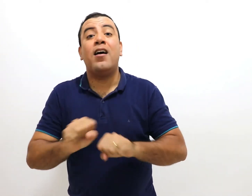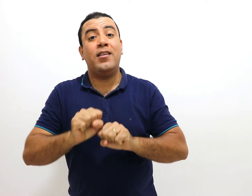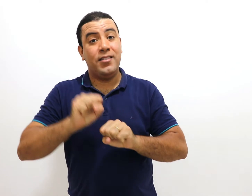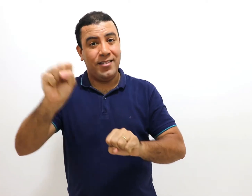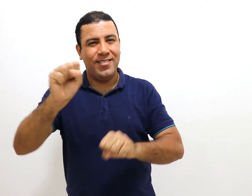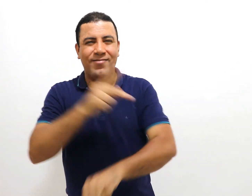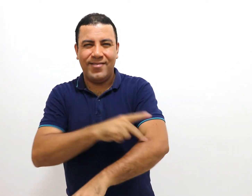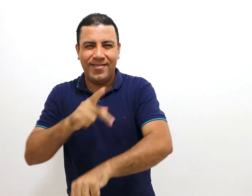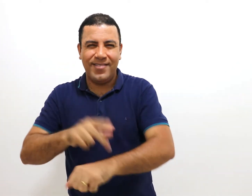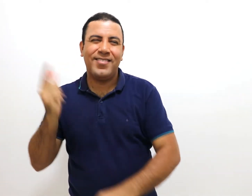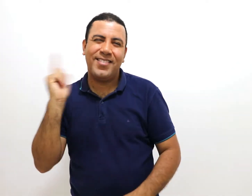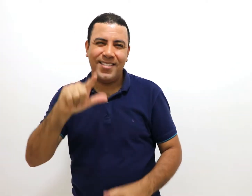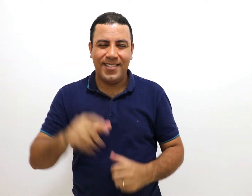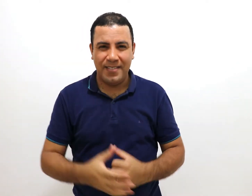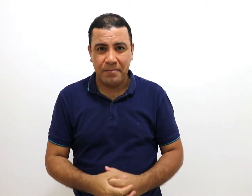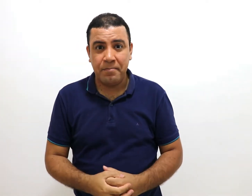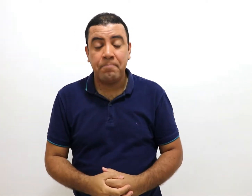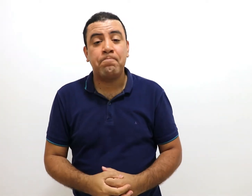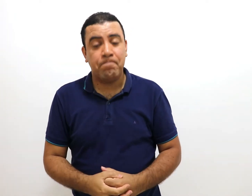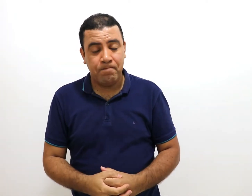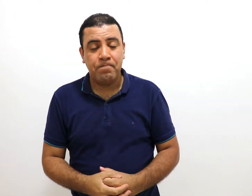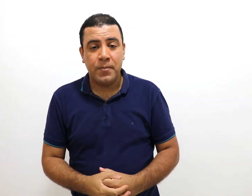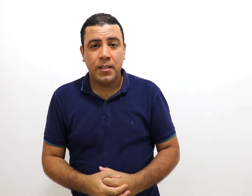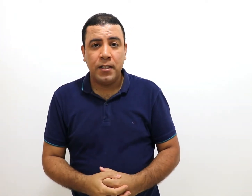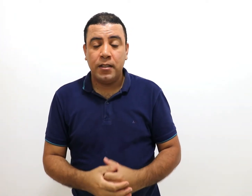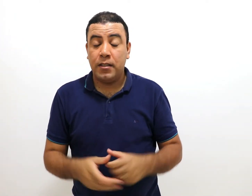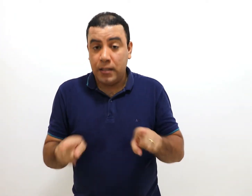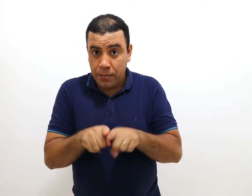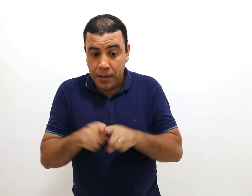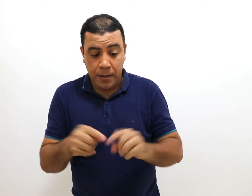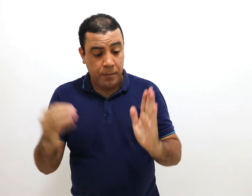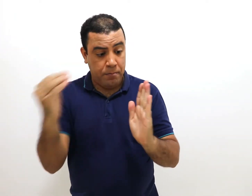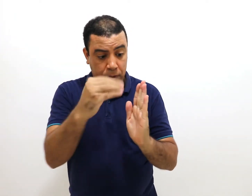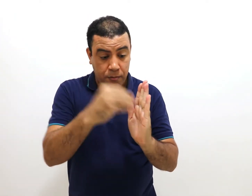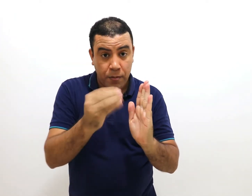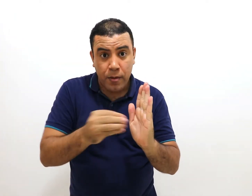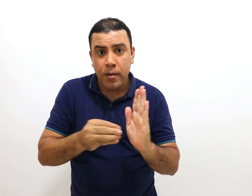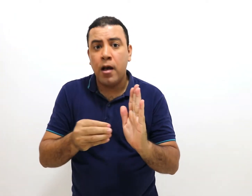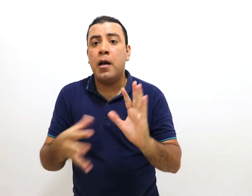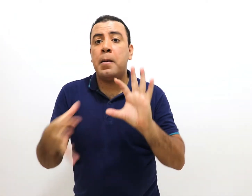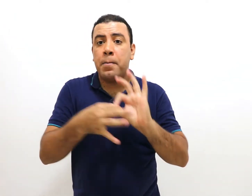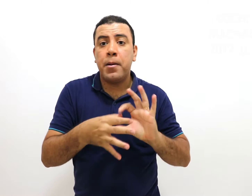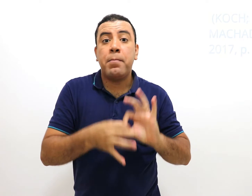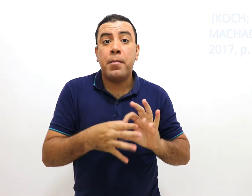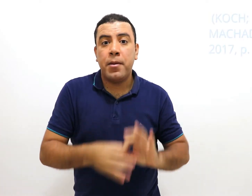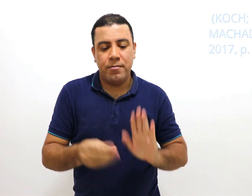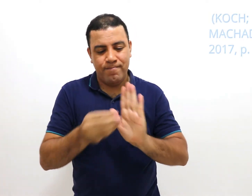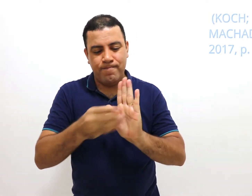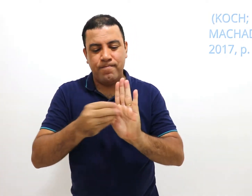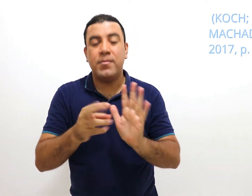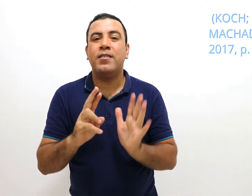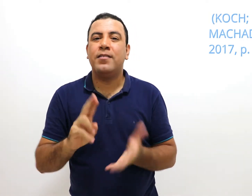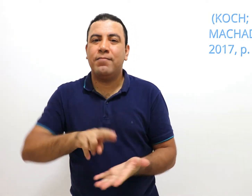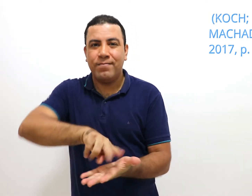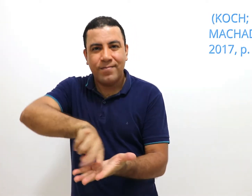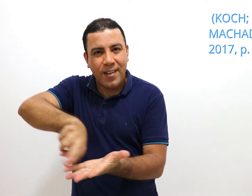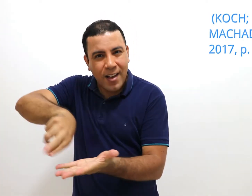em soluções pedagógicas para professores e alunos. Além disso, conectam